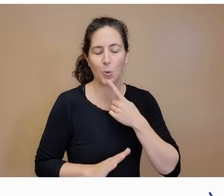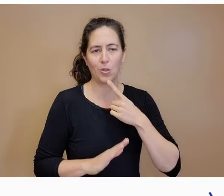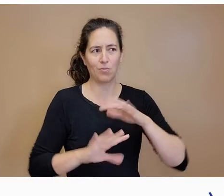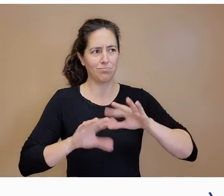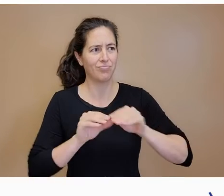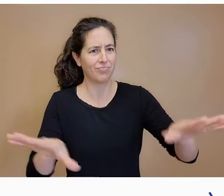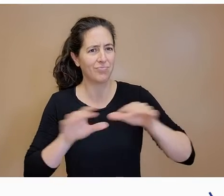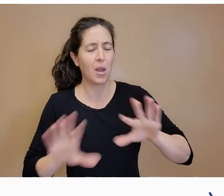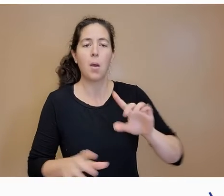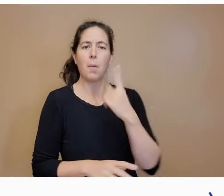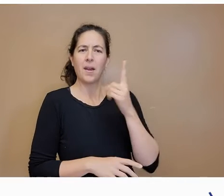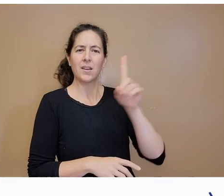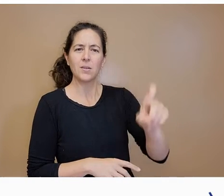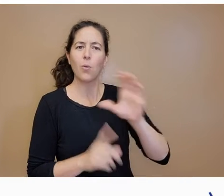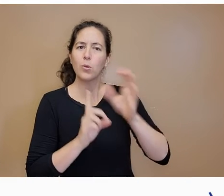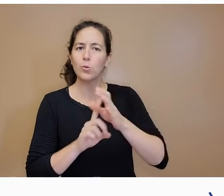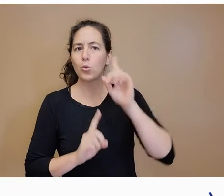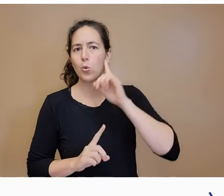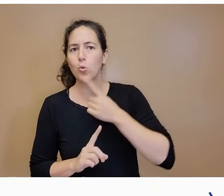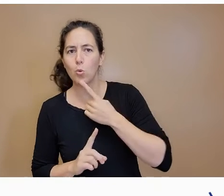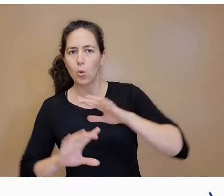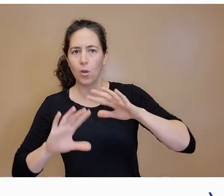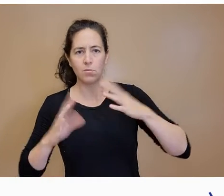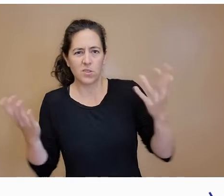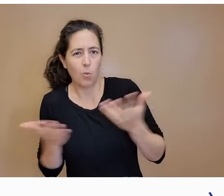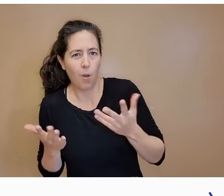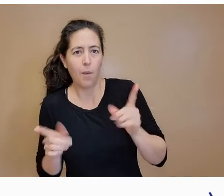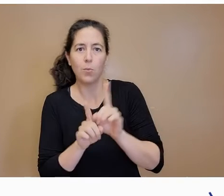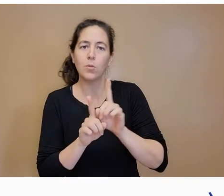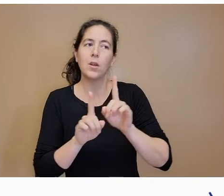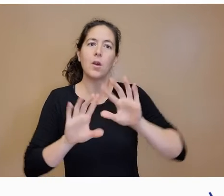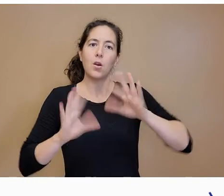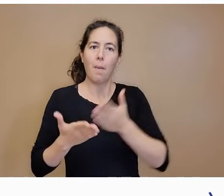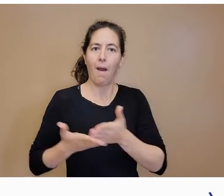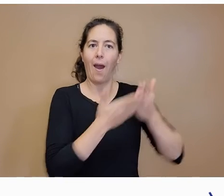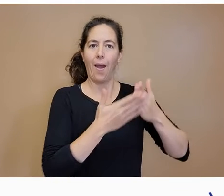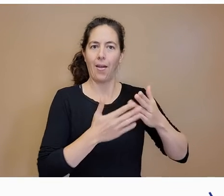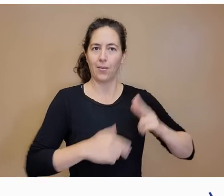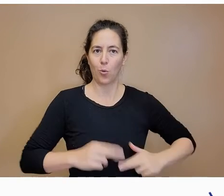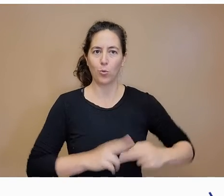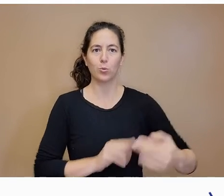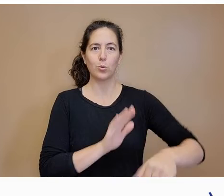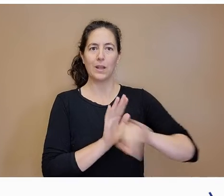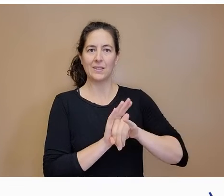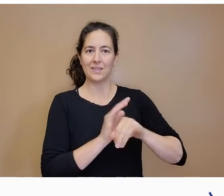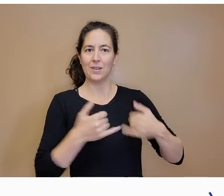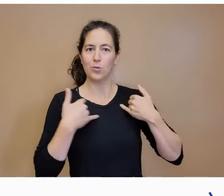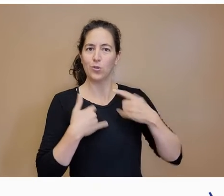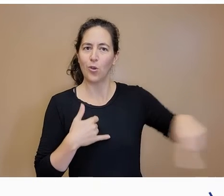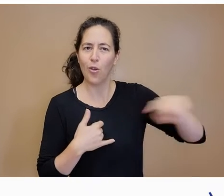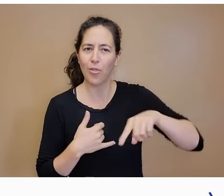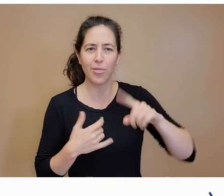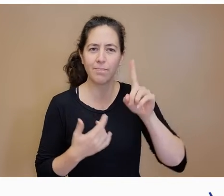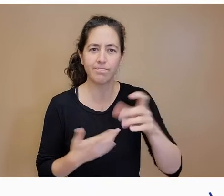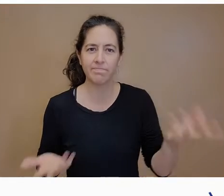qu'est-ce que la culture sourde et comment ça accompagne les élèves dans leur construction identitaire? Oui, alors, bon matin, tout